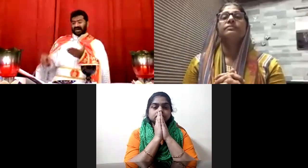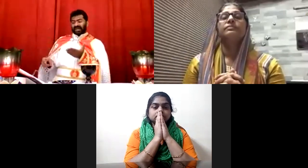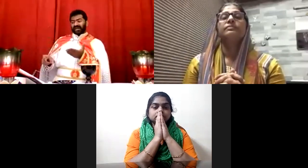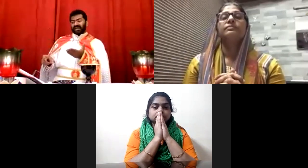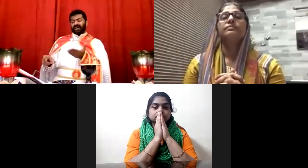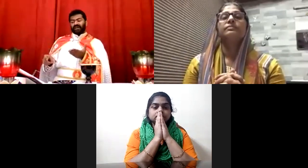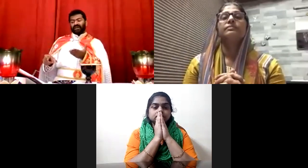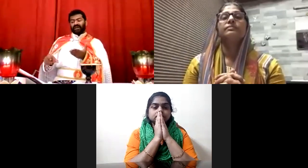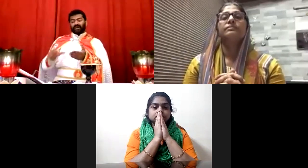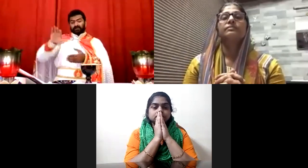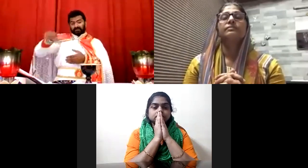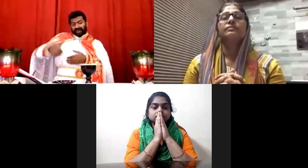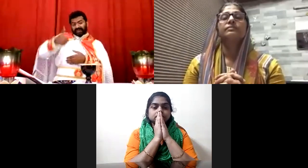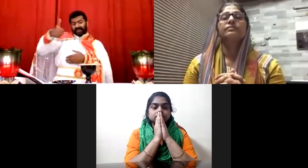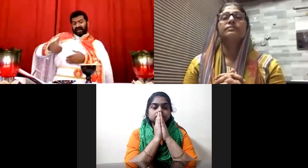ഭരണകർത്താക്കൾ,